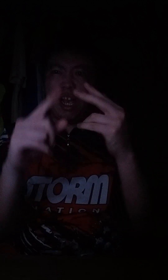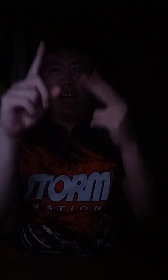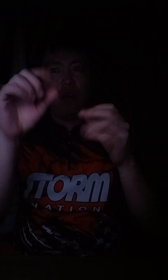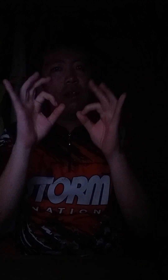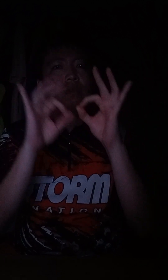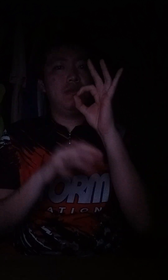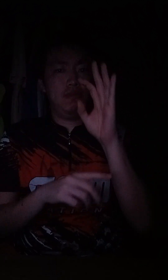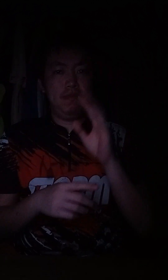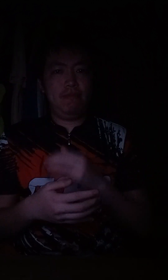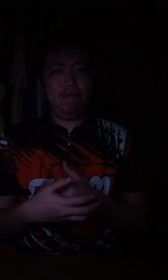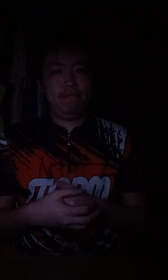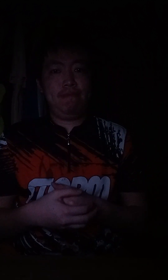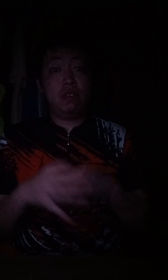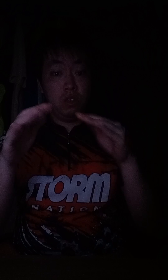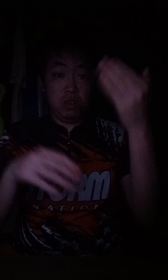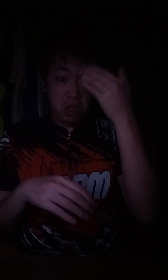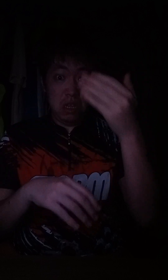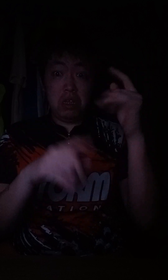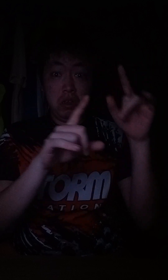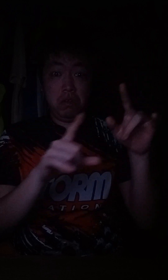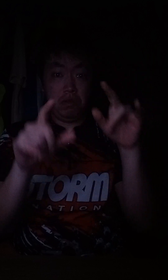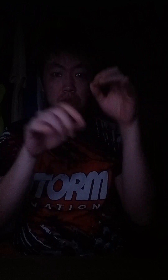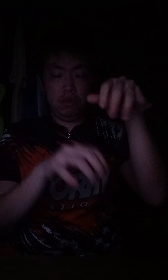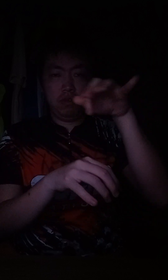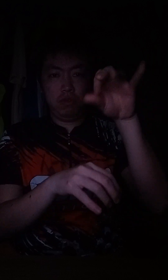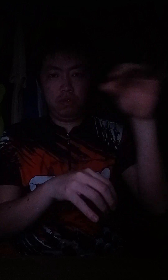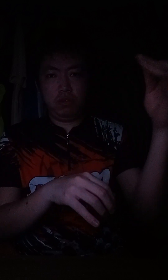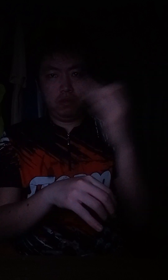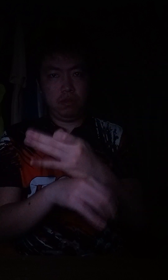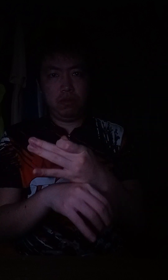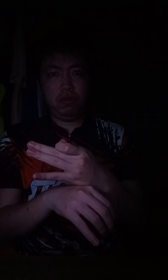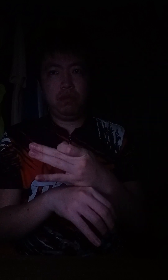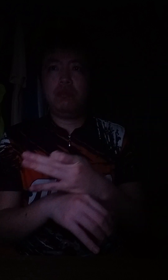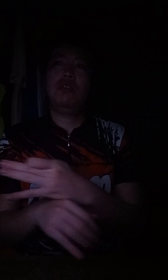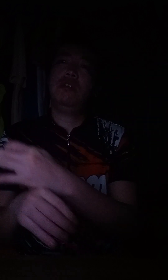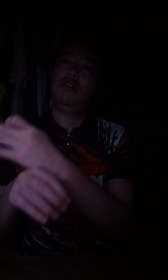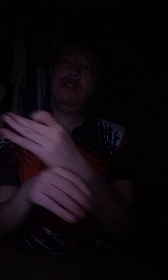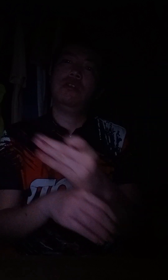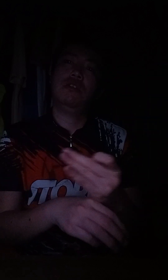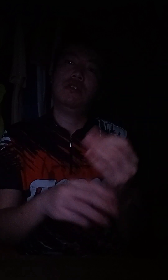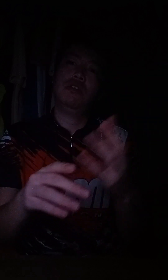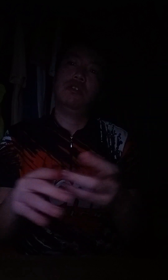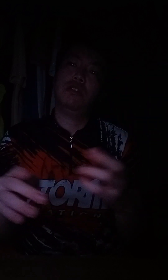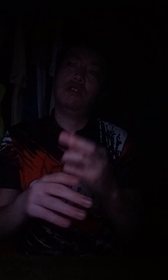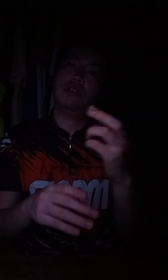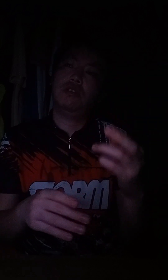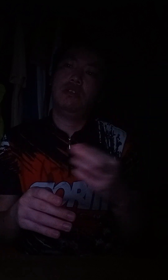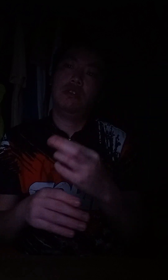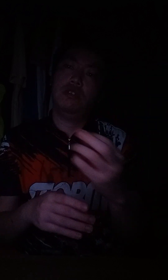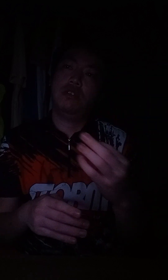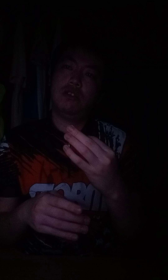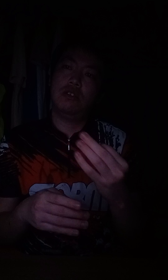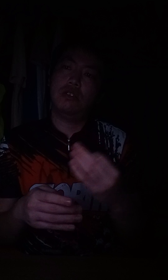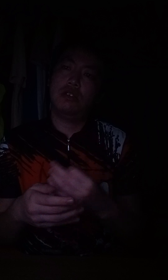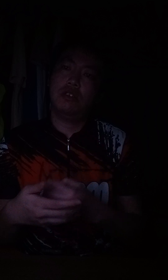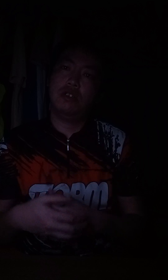있습니다. 열감지 카메라를 이용해 혹시나 있을지 모를 불법 촬영 기기들을 확인하기도 합니다. 비상벨 작동